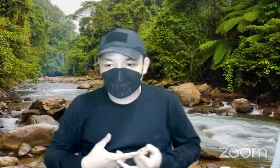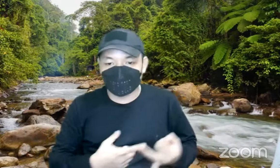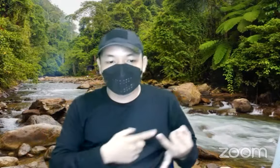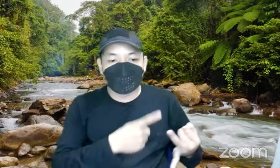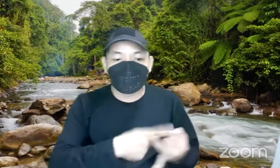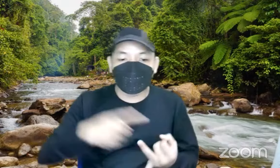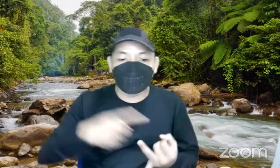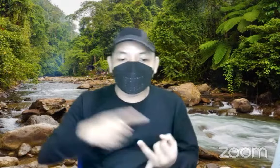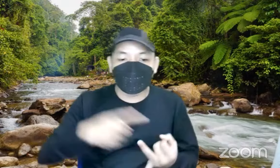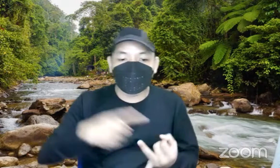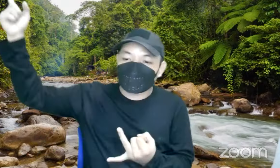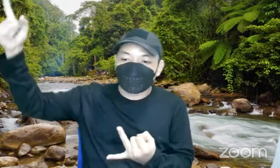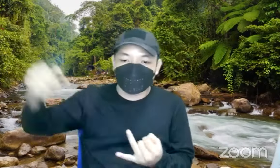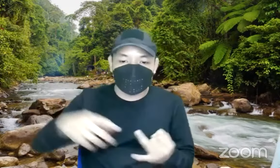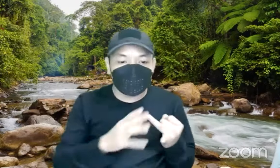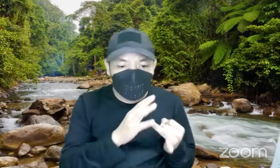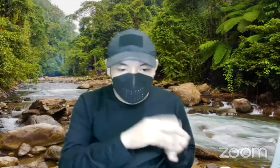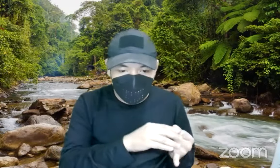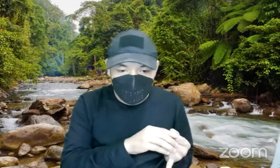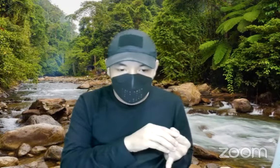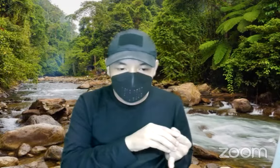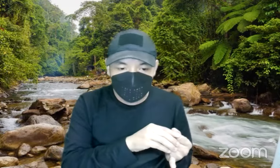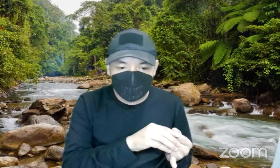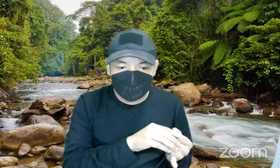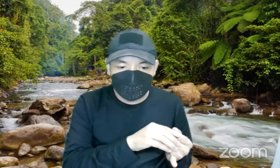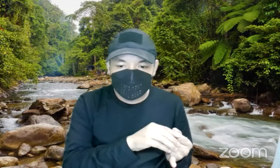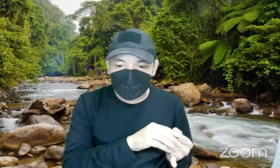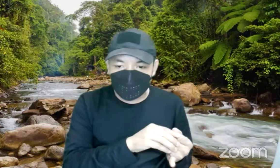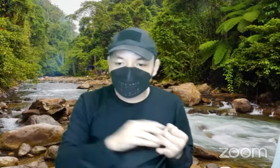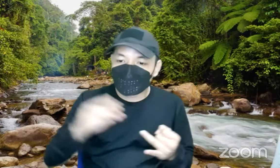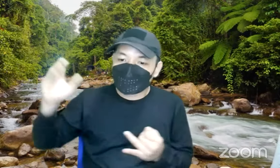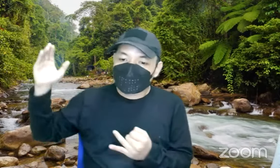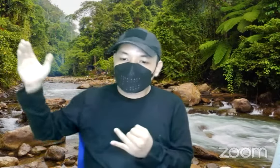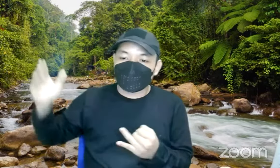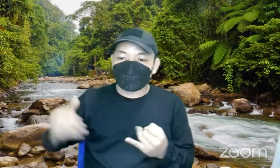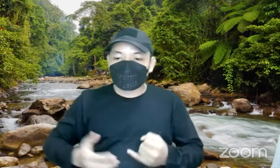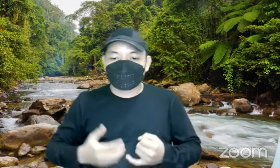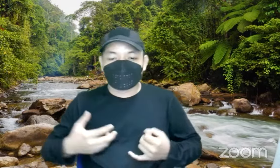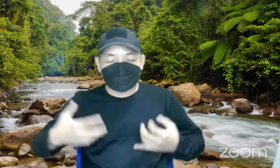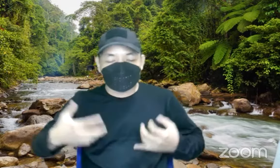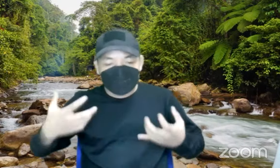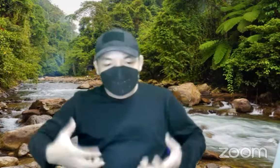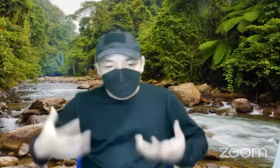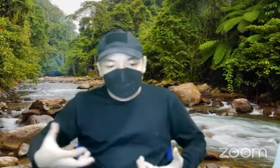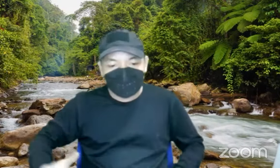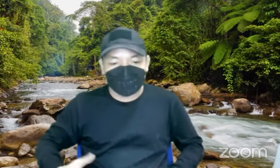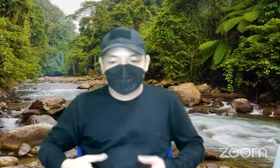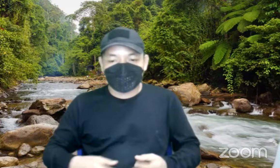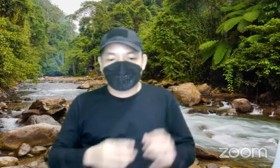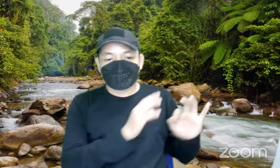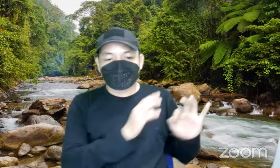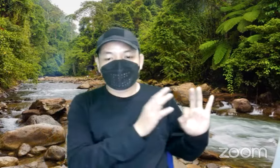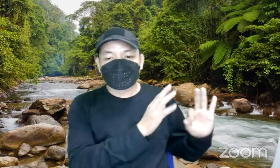တွေမြစ်ကိုဖျက်ကျော်ပြီးတော့တရုတ်ပြည်ထဲဝင်ပြေးရတယ်နော်အဲ့တော့ဒီမြင့်ကွင်းတွေဟာ